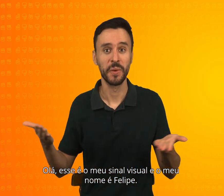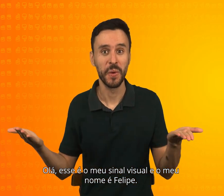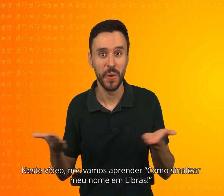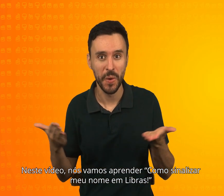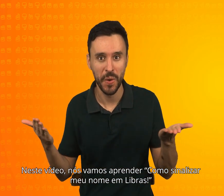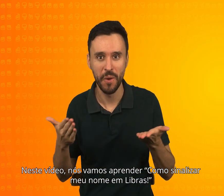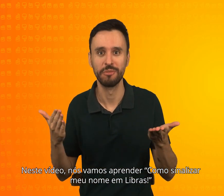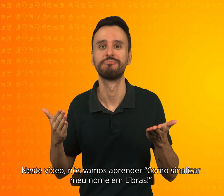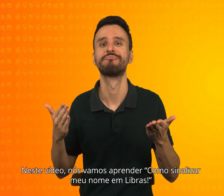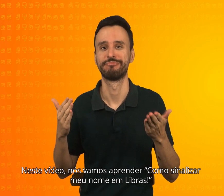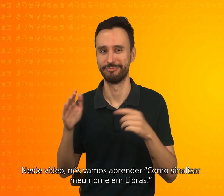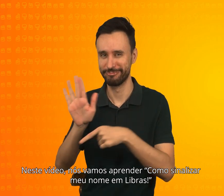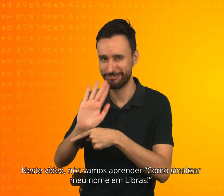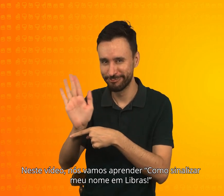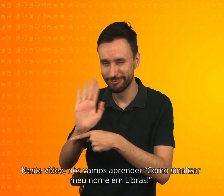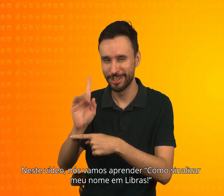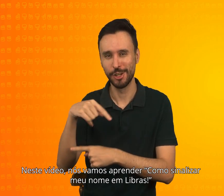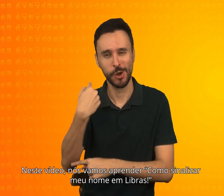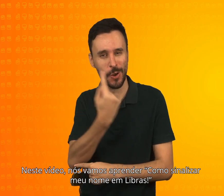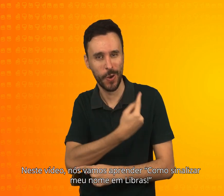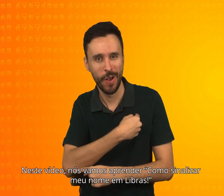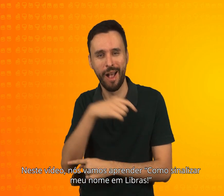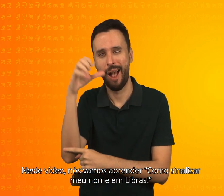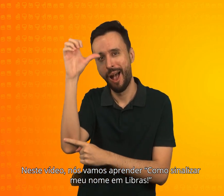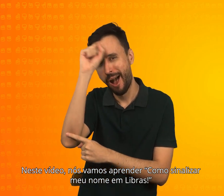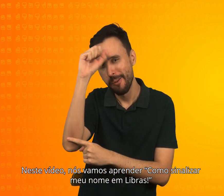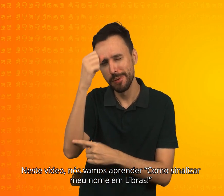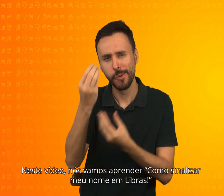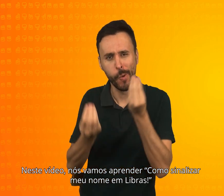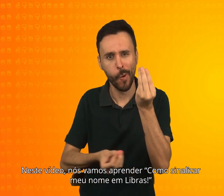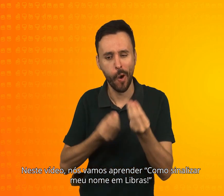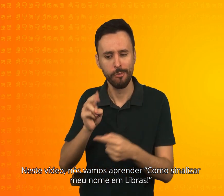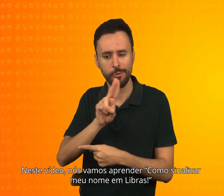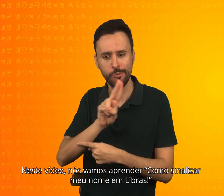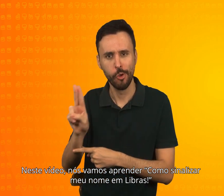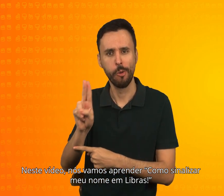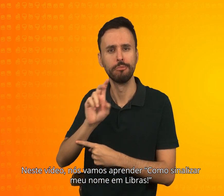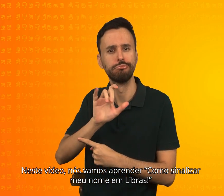Neste vídeo, nós vamos aprender como sinalizar meu nome em libras.